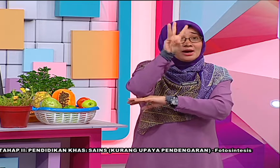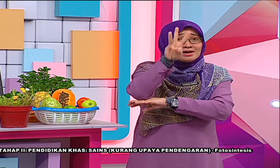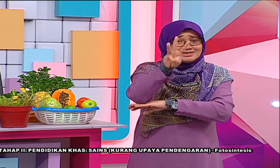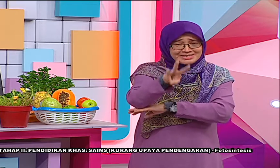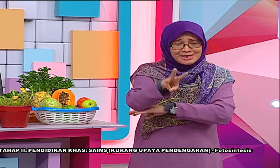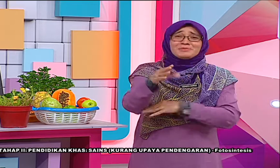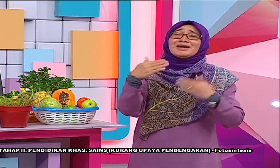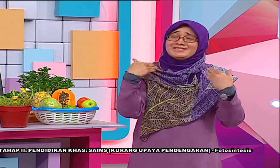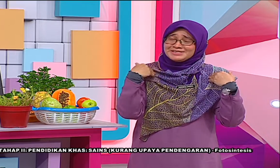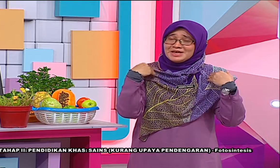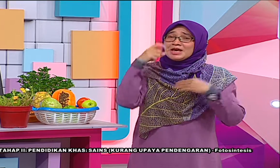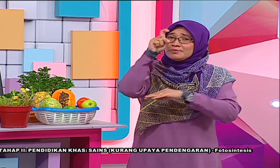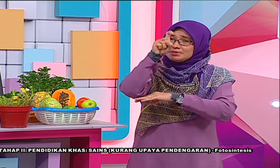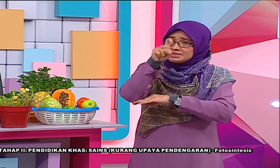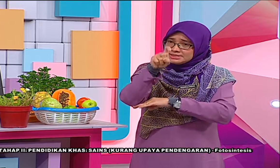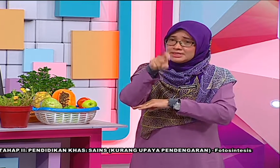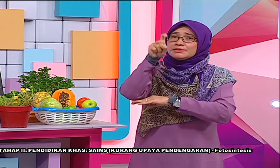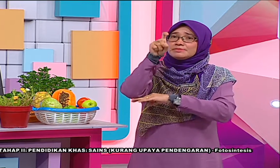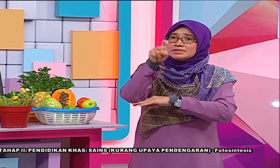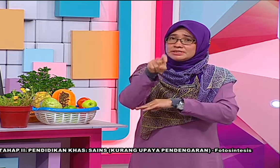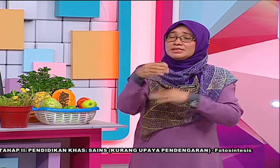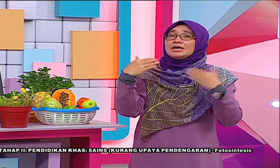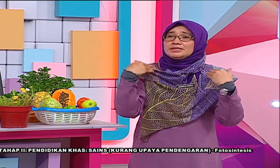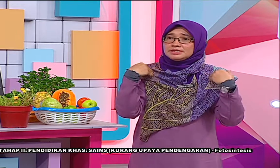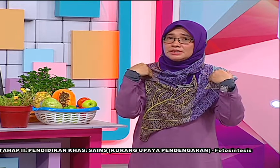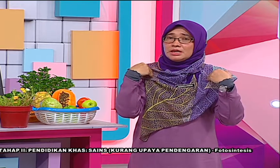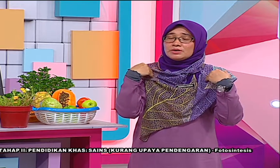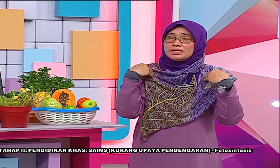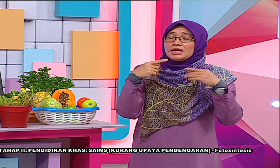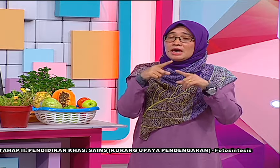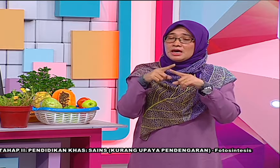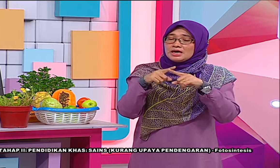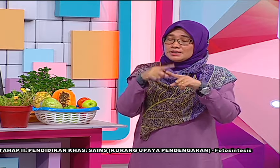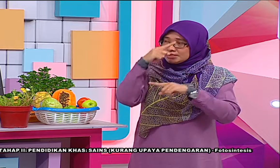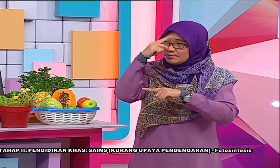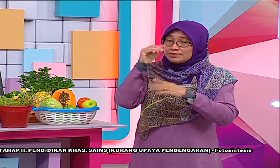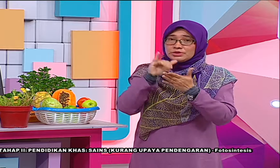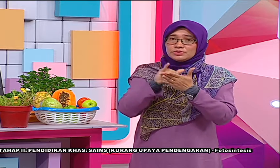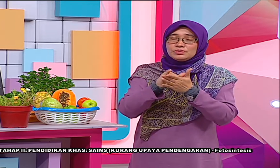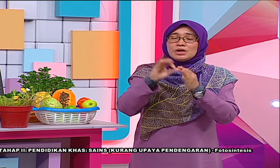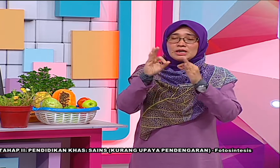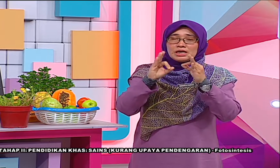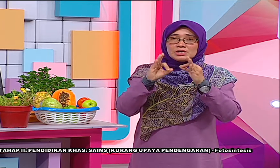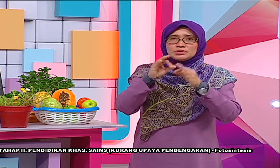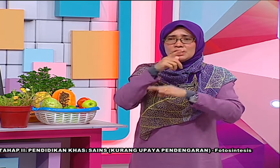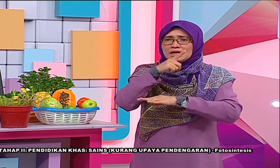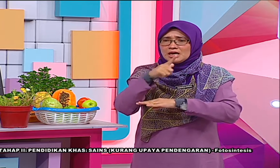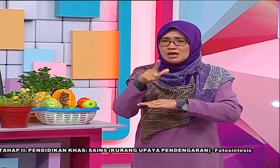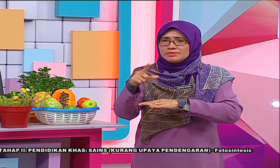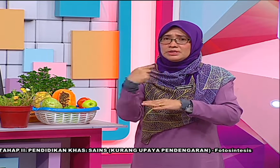wajib ada Mesti Mas tiada Oke sebab itu kalau sudah lama